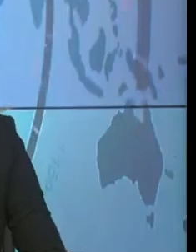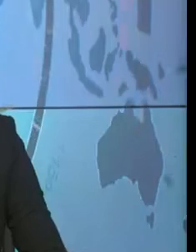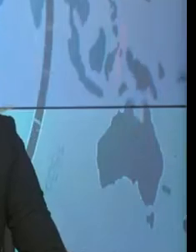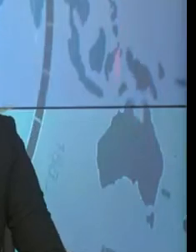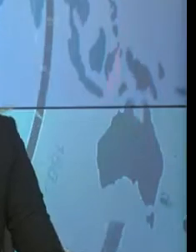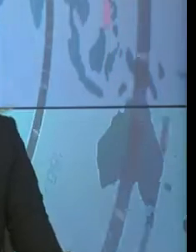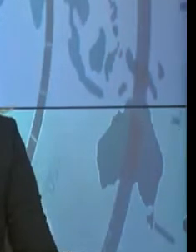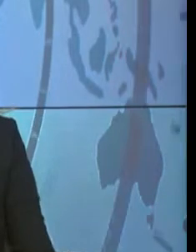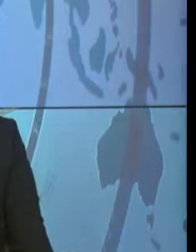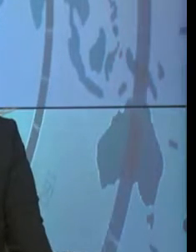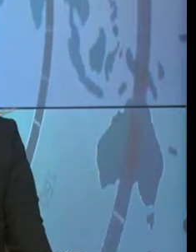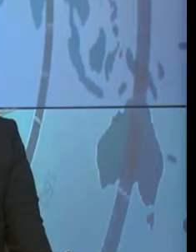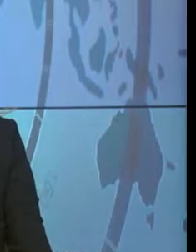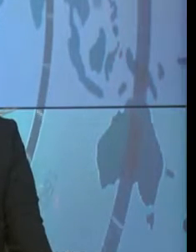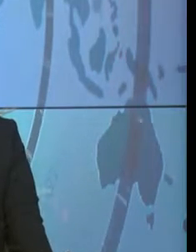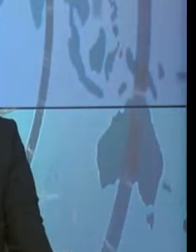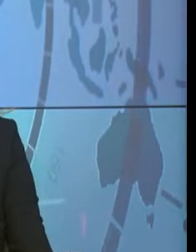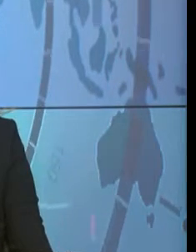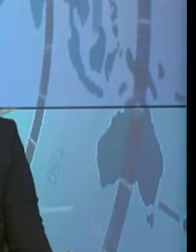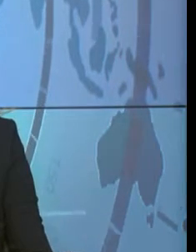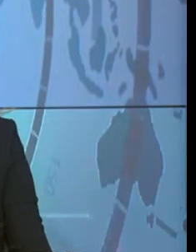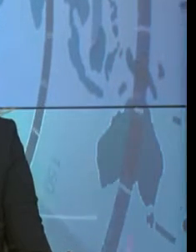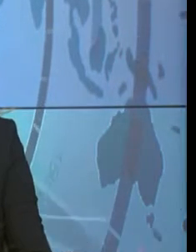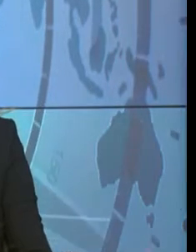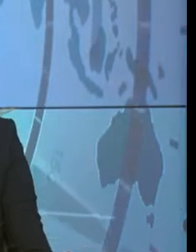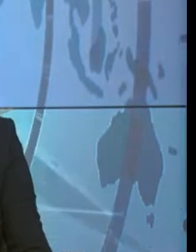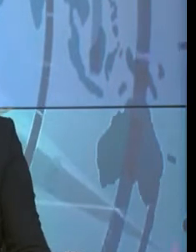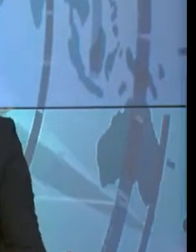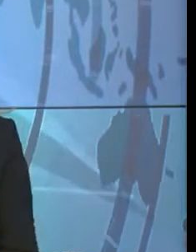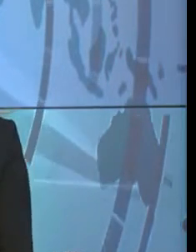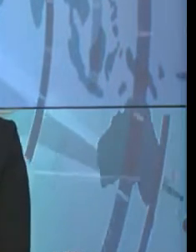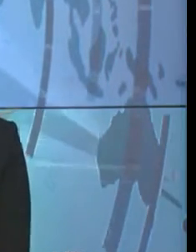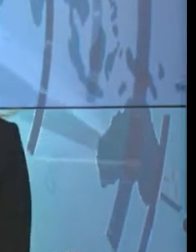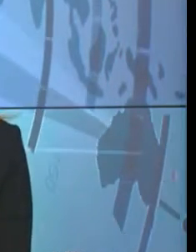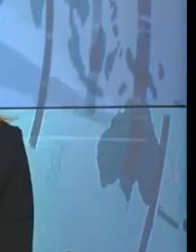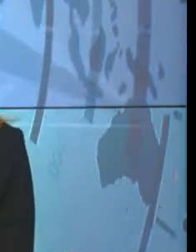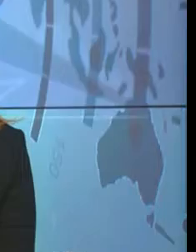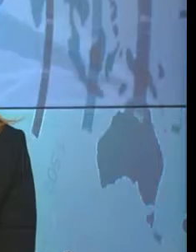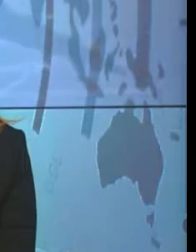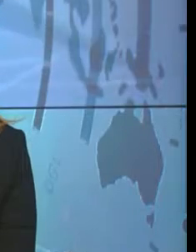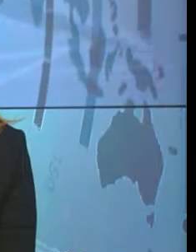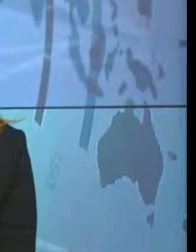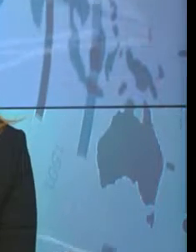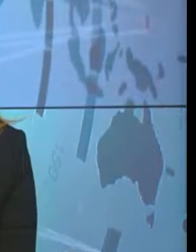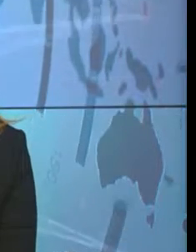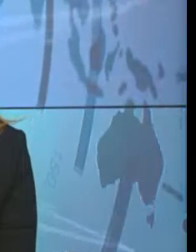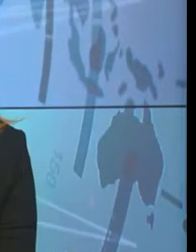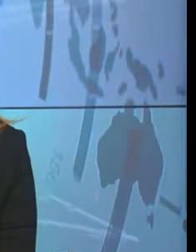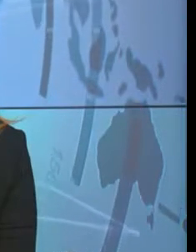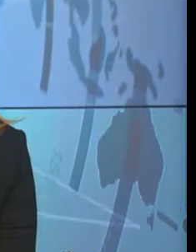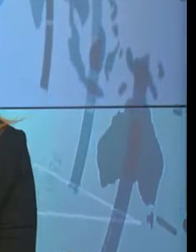بكم الآن مشاهدينا الكرام لمتابعة المؤتمر الصحفي المفوضية العليا للحديث وإعلان